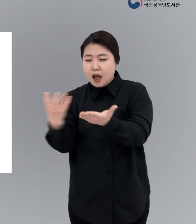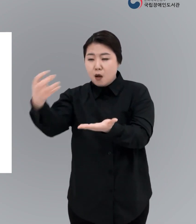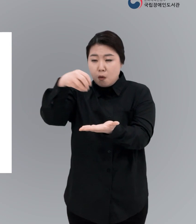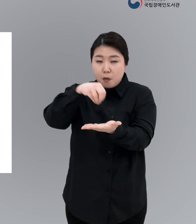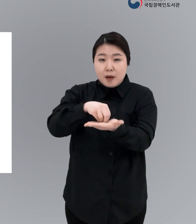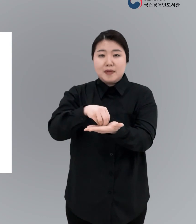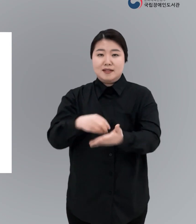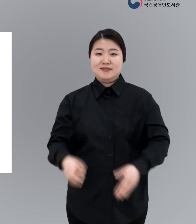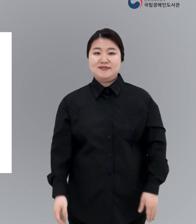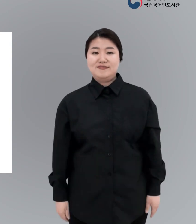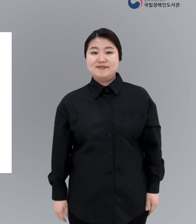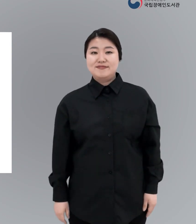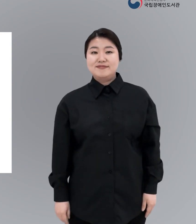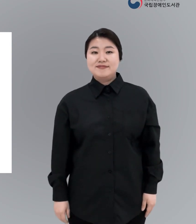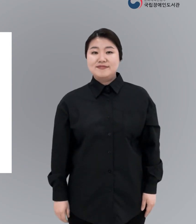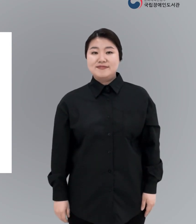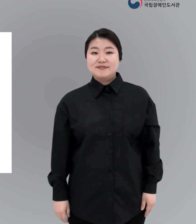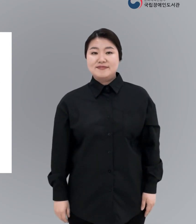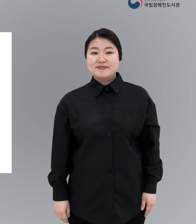녹아있다.